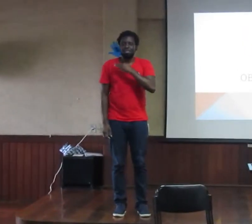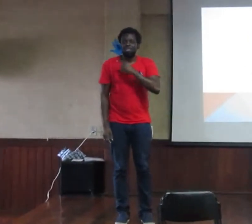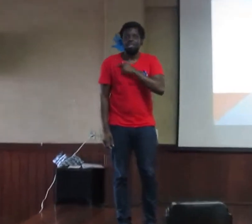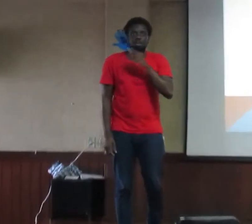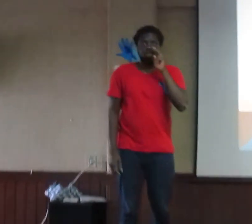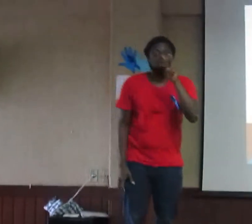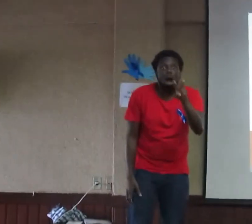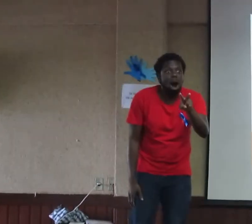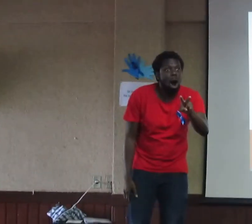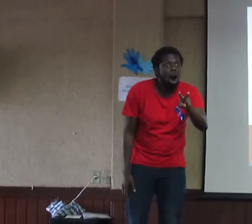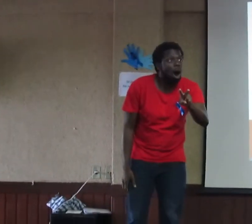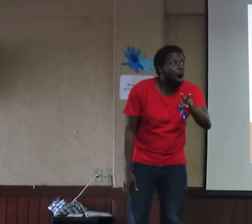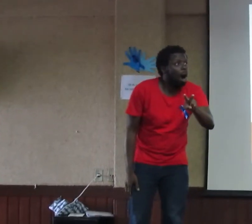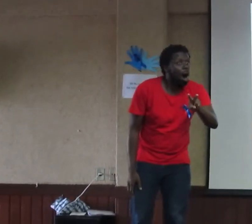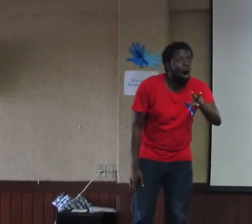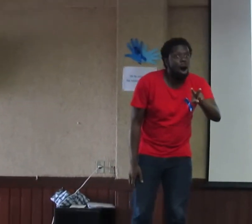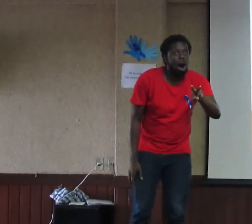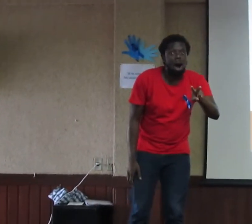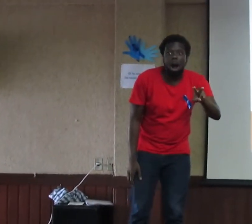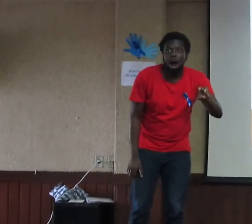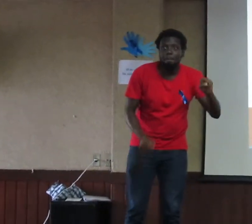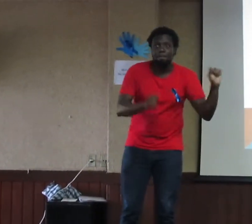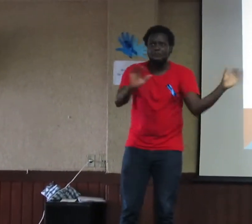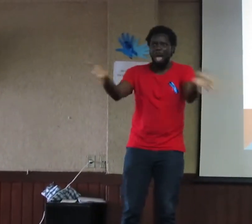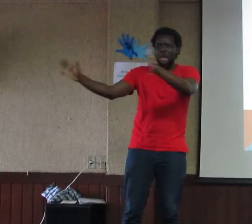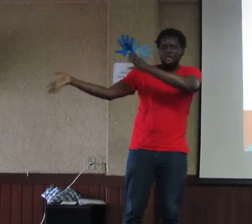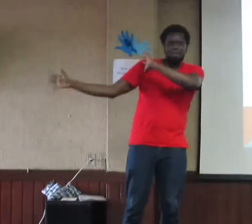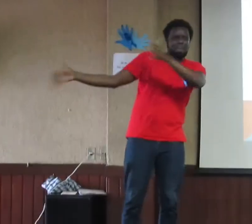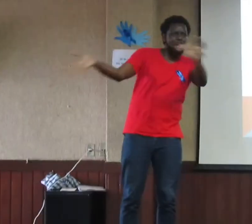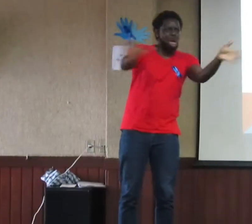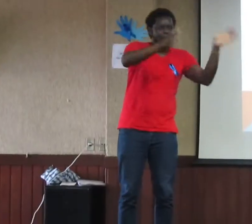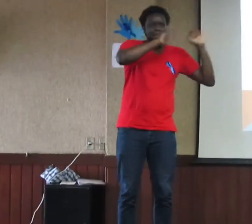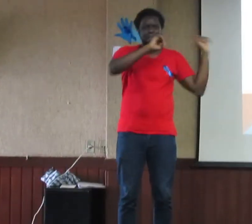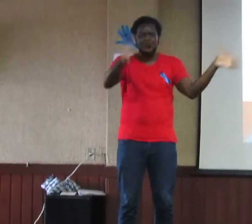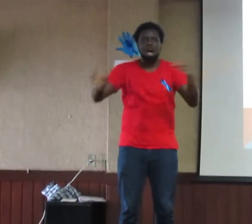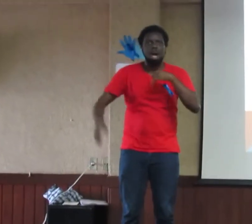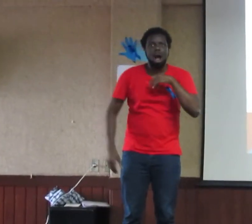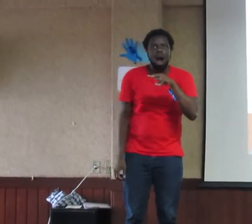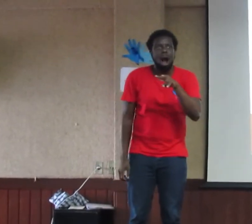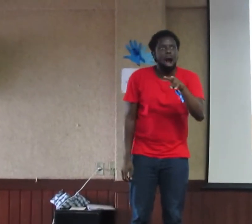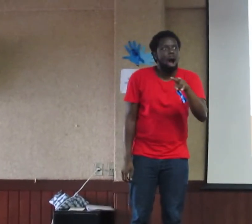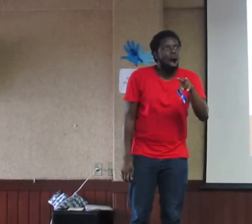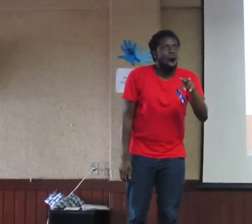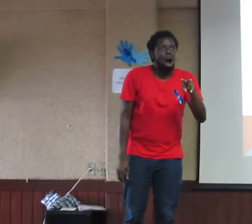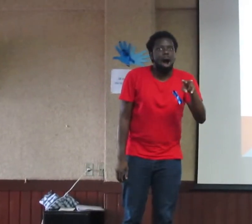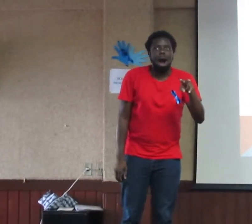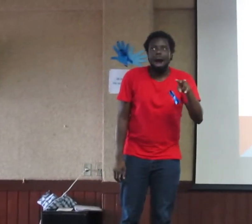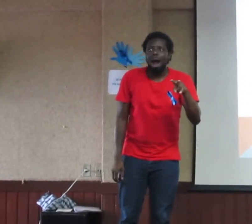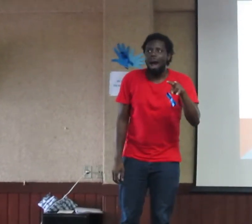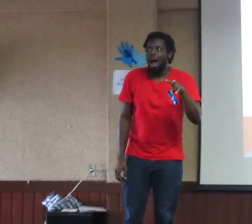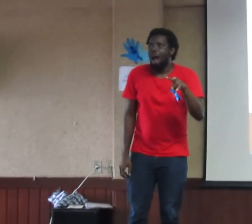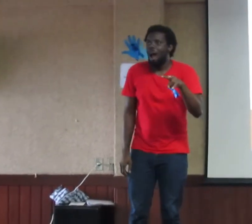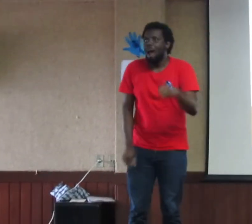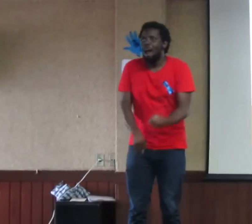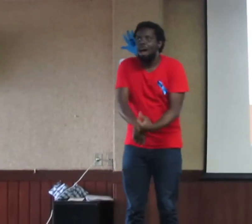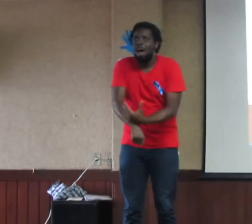não sabia direito quais escolas, como era a comunicação, até que eu cheguei no caso Wilson Lins. E aí, quando eu cheguei lá, encontrei vários